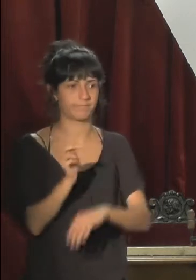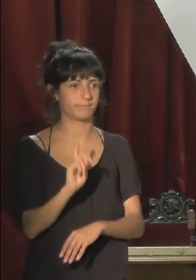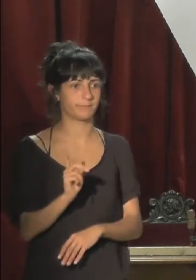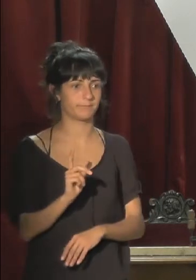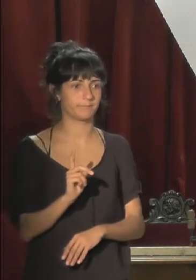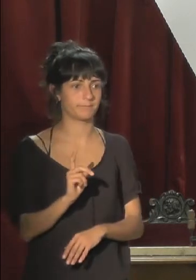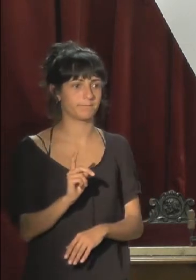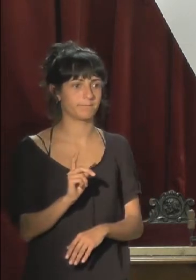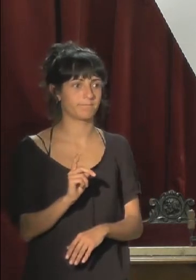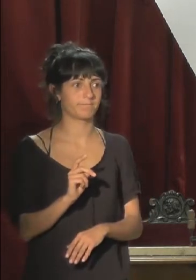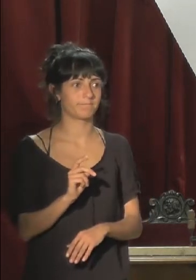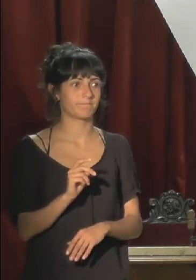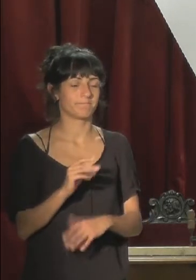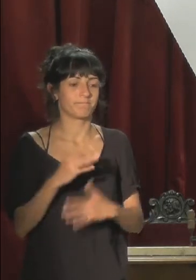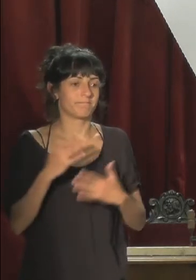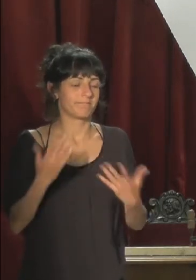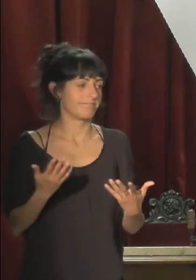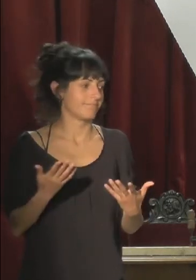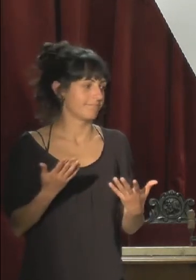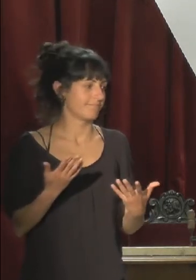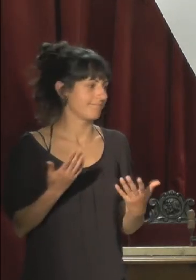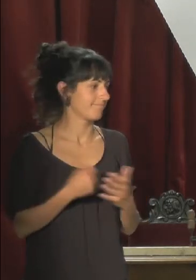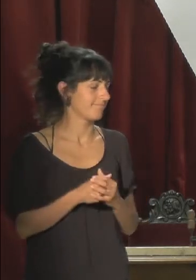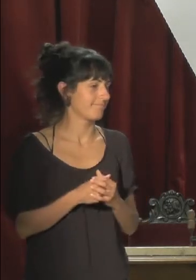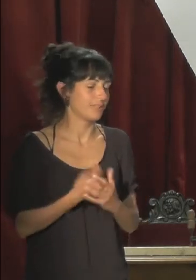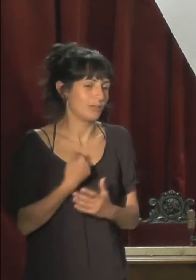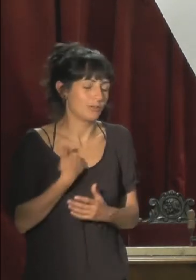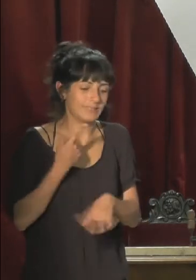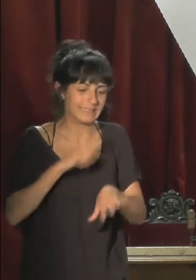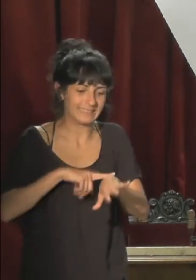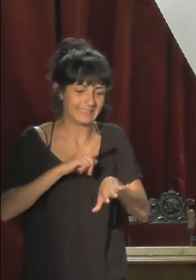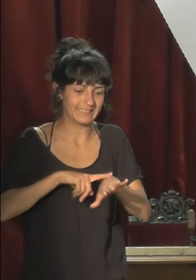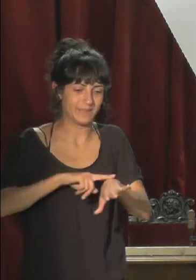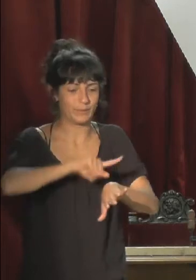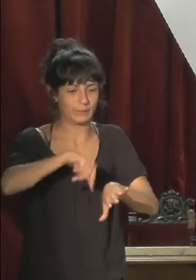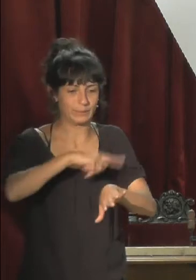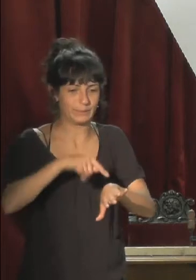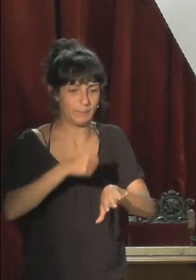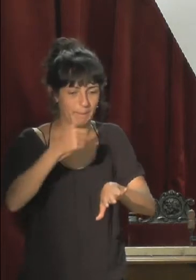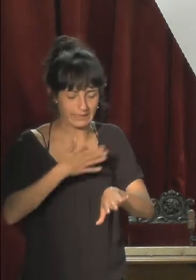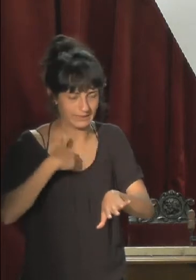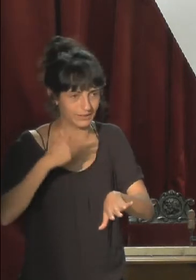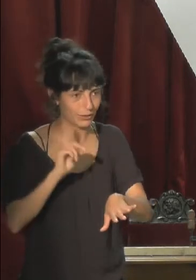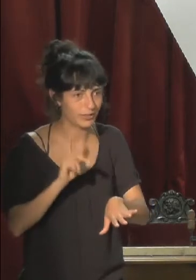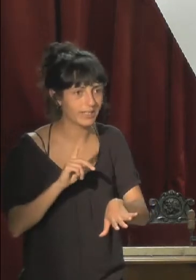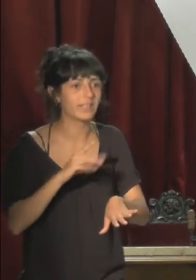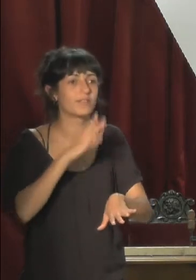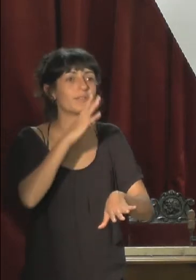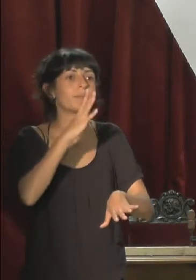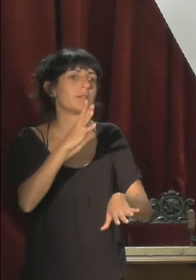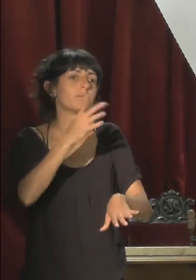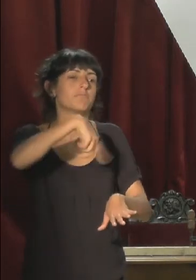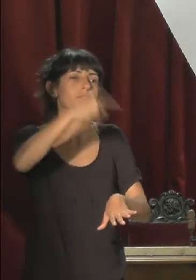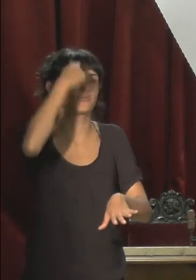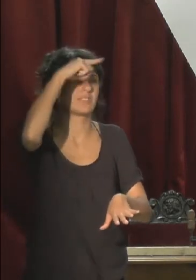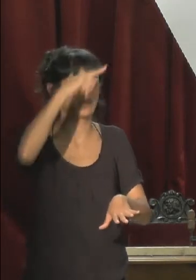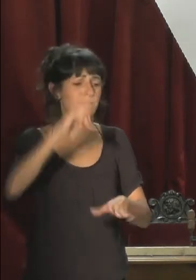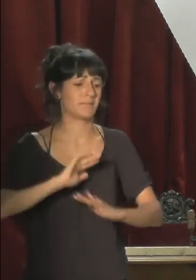Mas non debo ocupar máis tempo. O programa de En Marea é público e